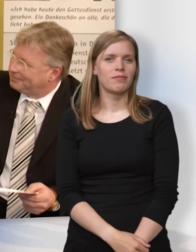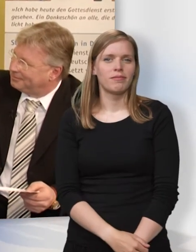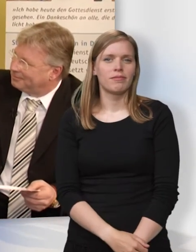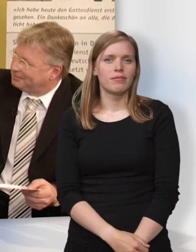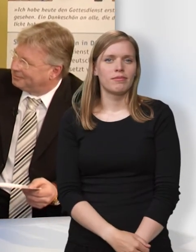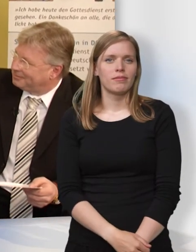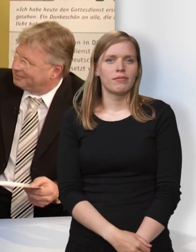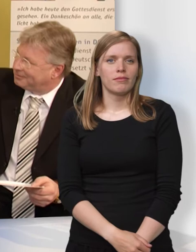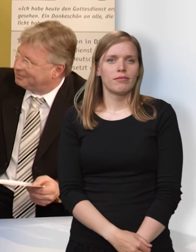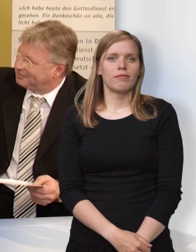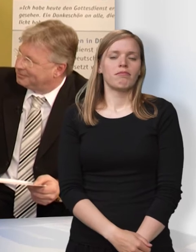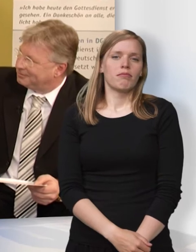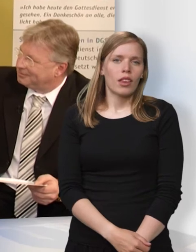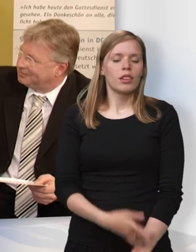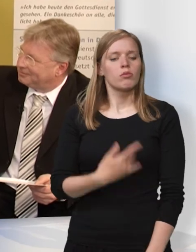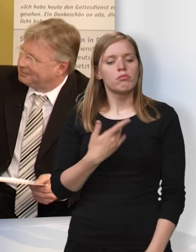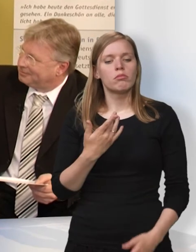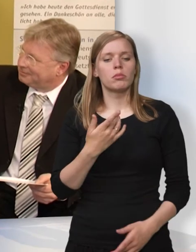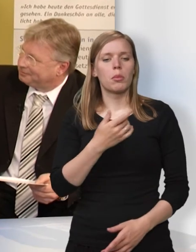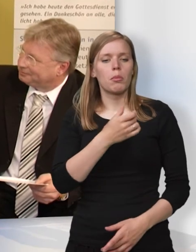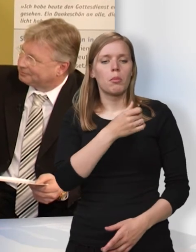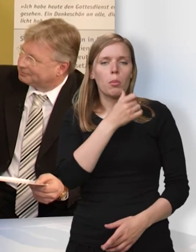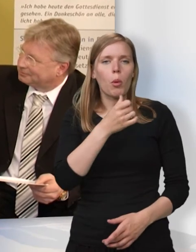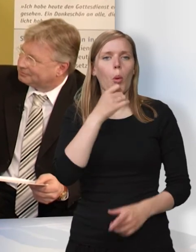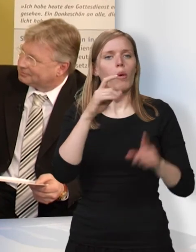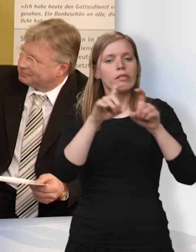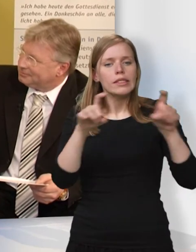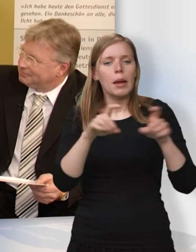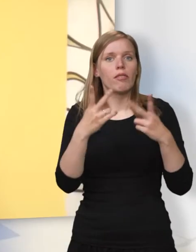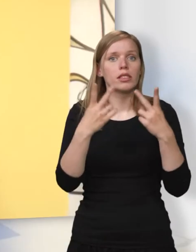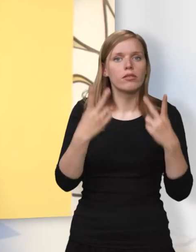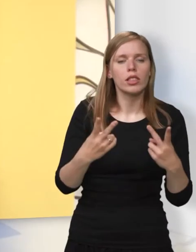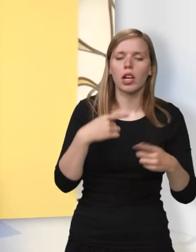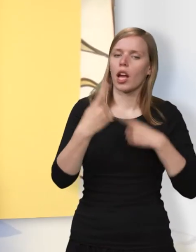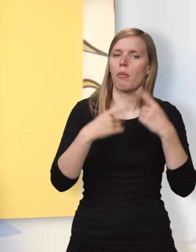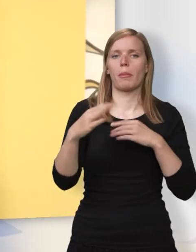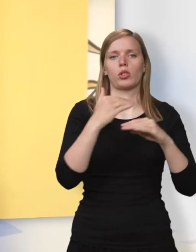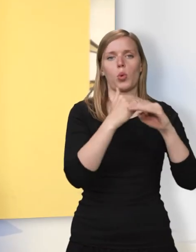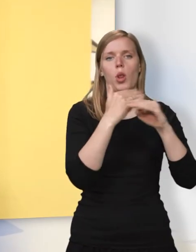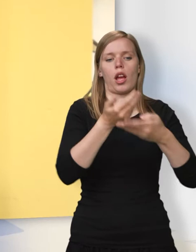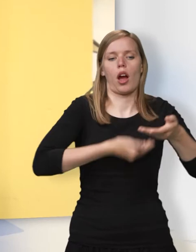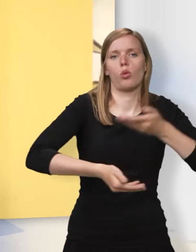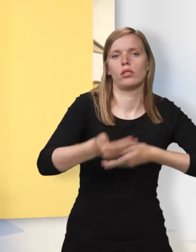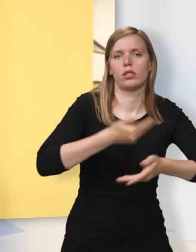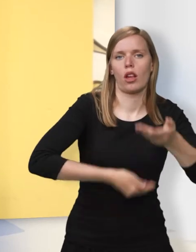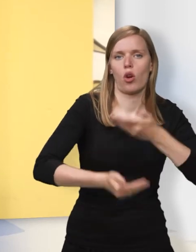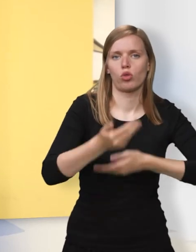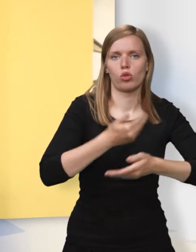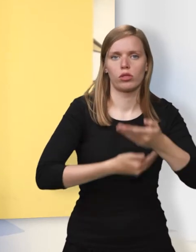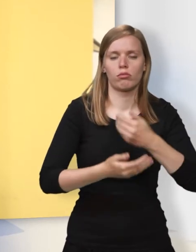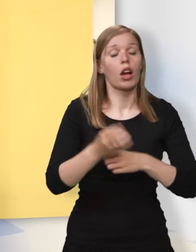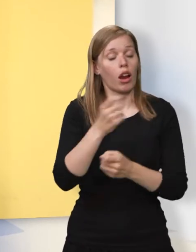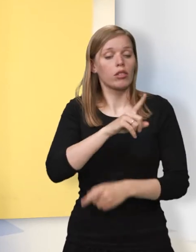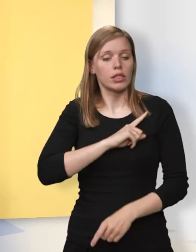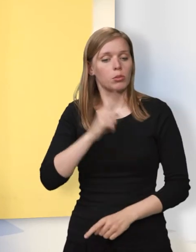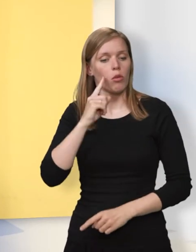habe meine beruflichen Themen immer gut abgestimmt mit Kolleginnen und Kollegen. Ich habe Selbstbewusstsein, dass